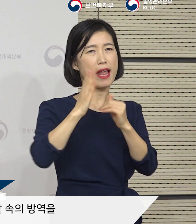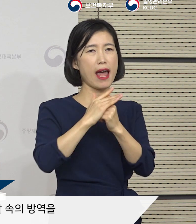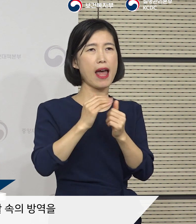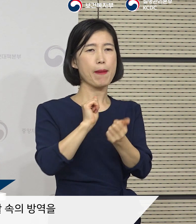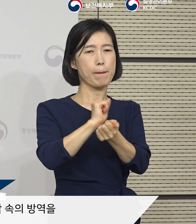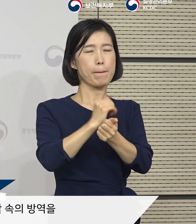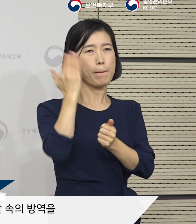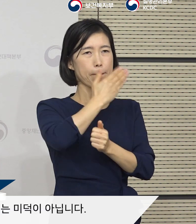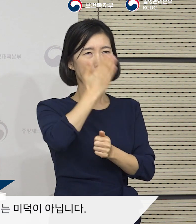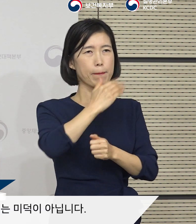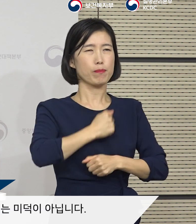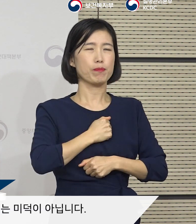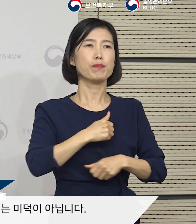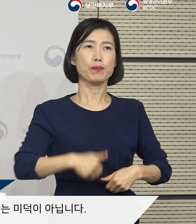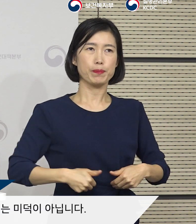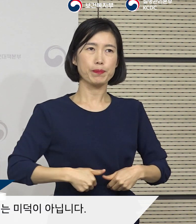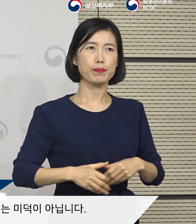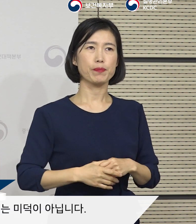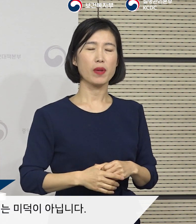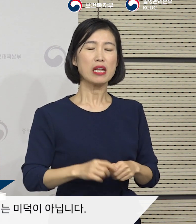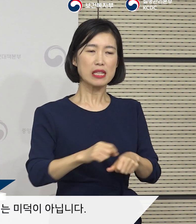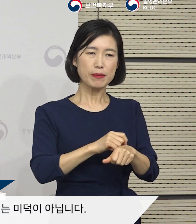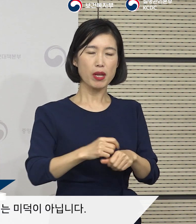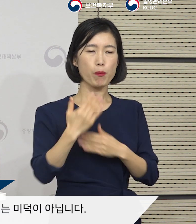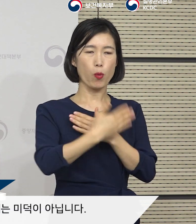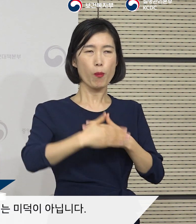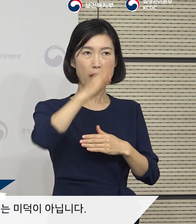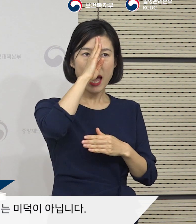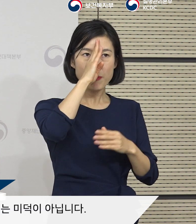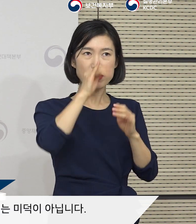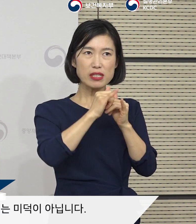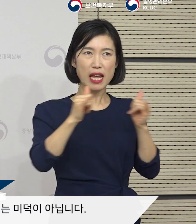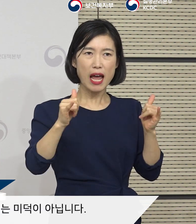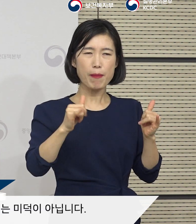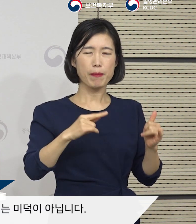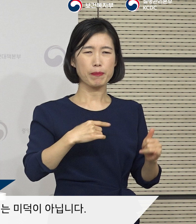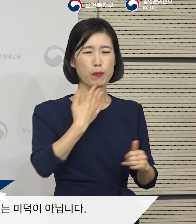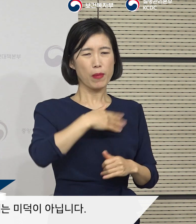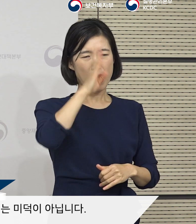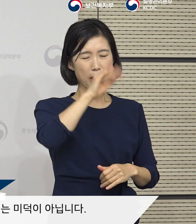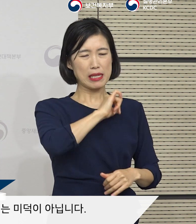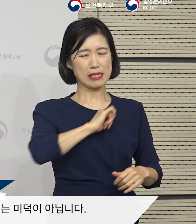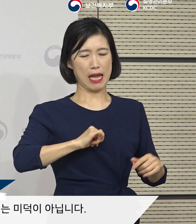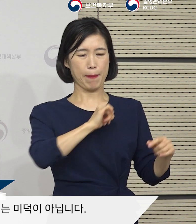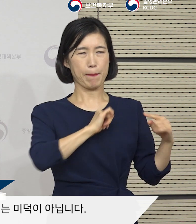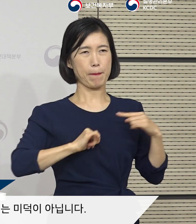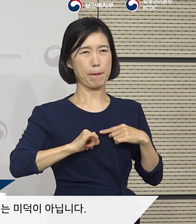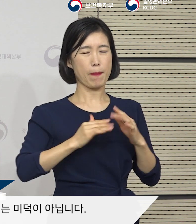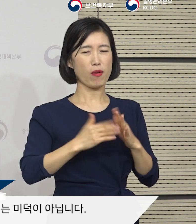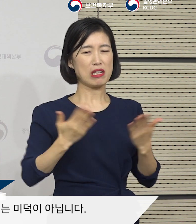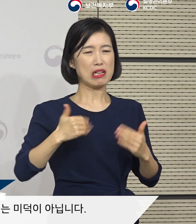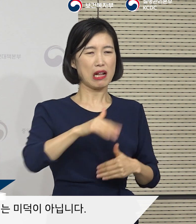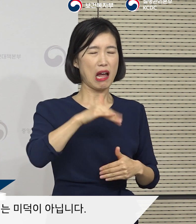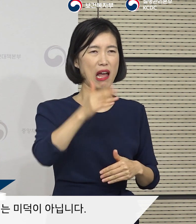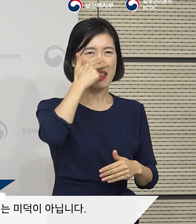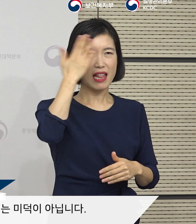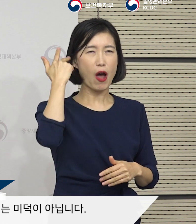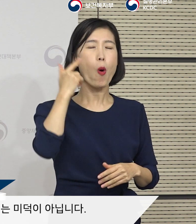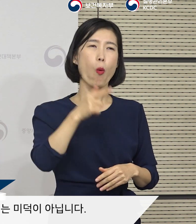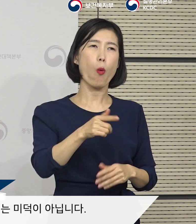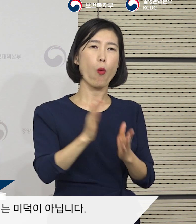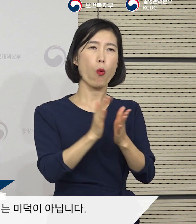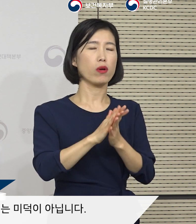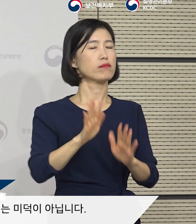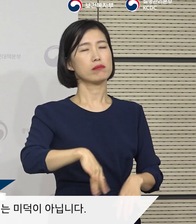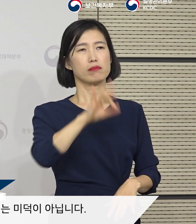강화할 필요가 있습니다. 특히 몸이 아픈 분들이 이를 참고 출근하는 것은 이제는 미덕이 아닙니다. 지금은 몸이 안